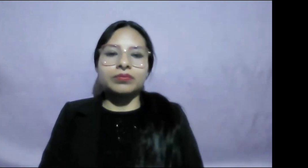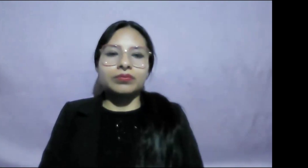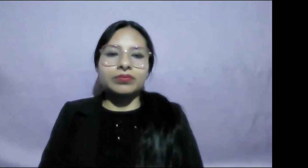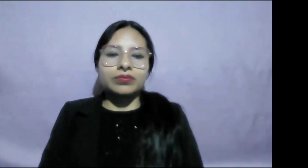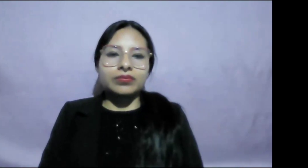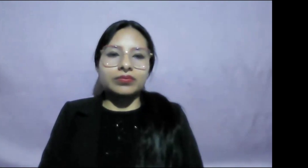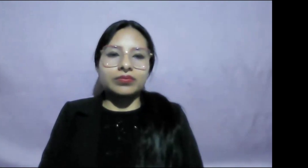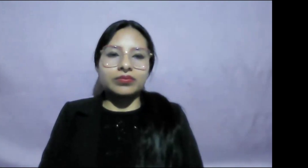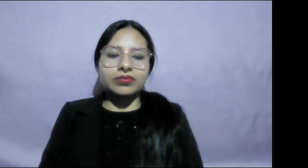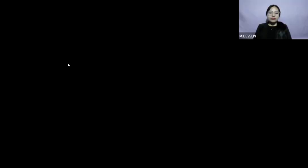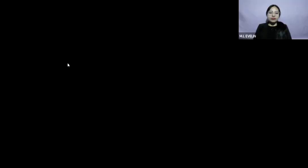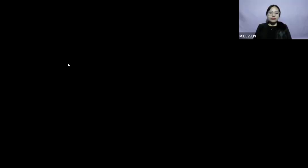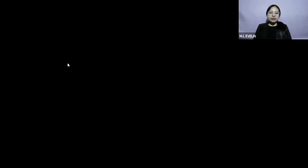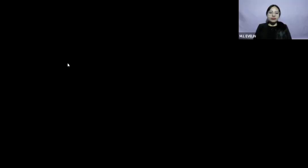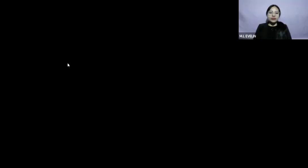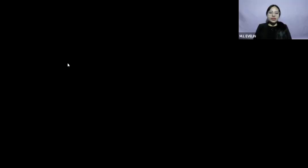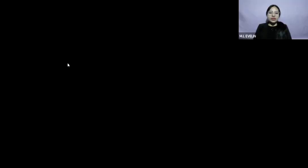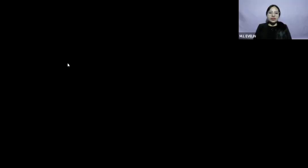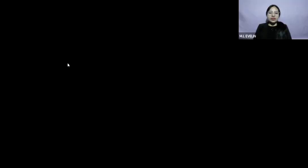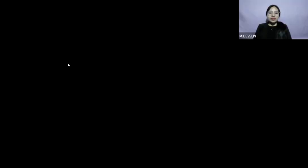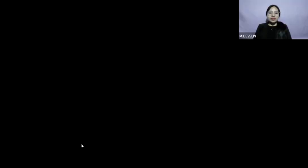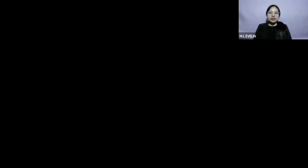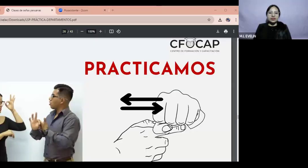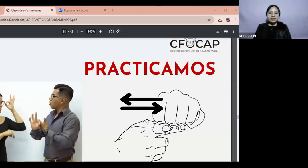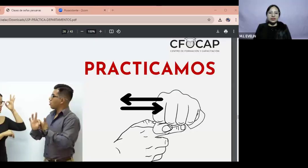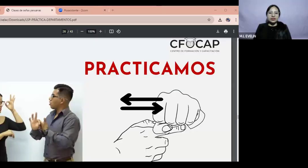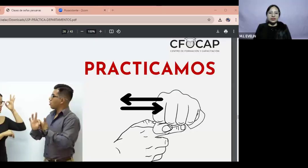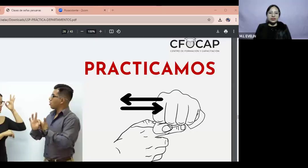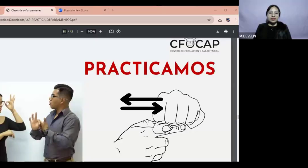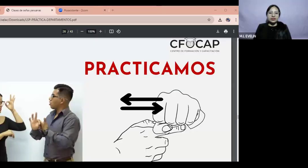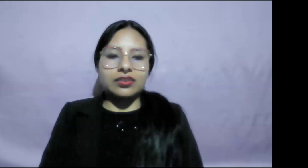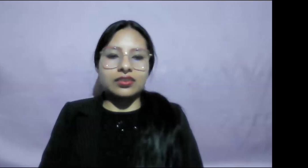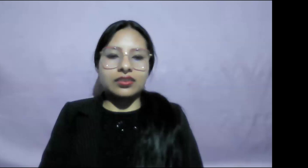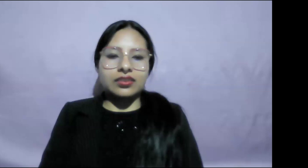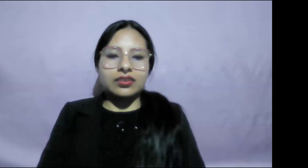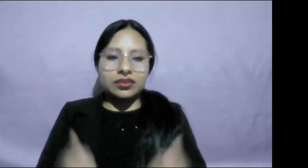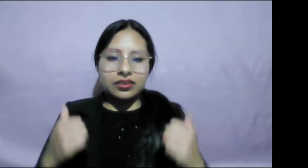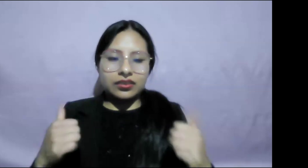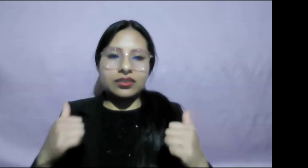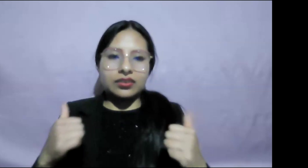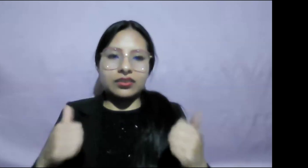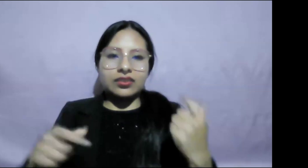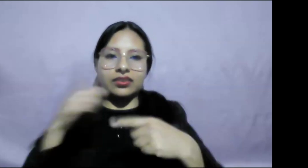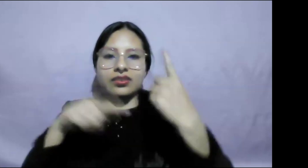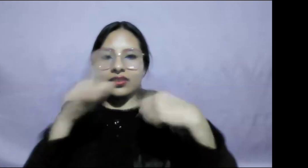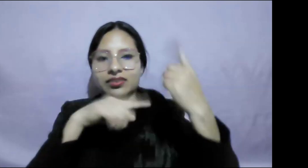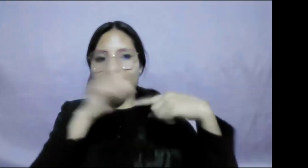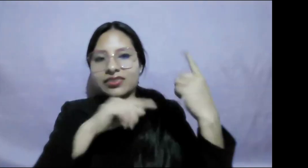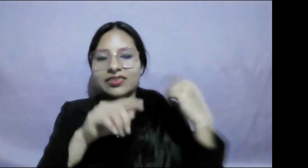está muy bien continuamos con nada más vamos a practicar